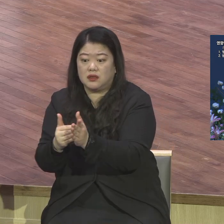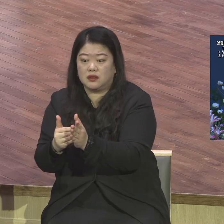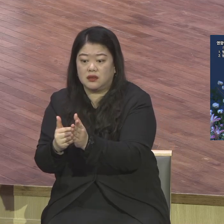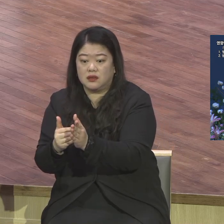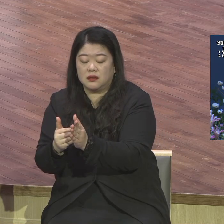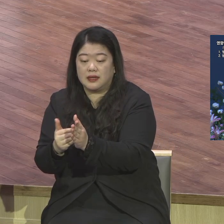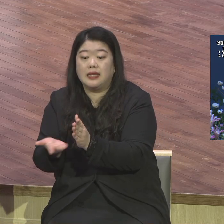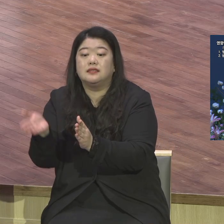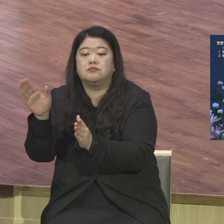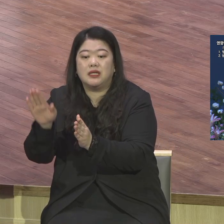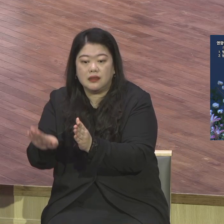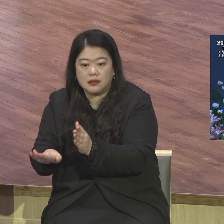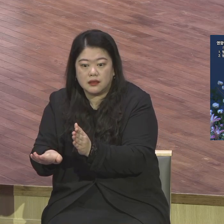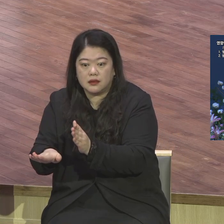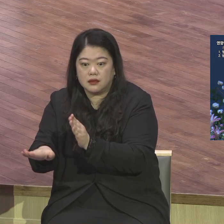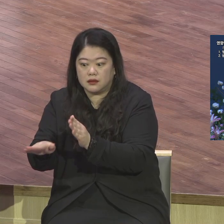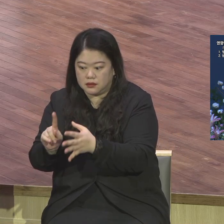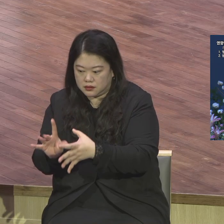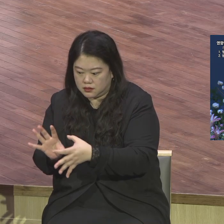번식한다.